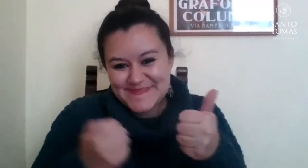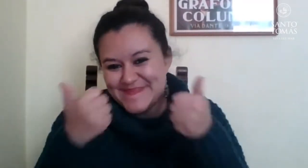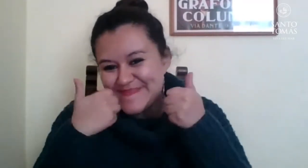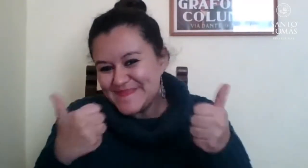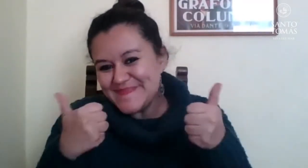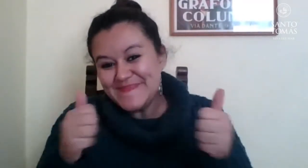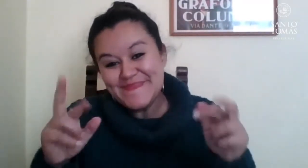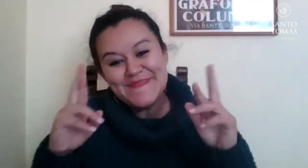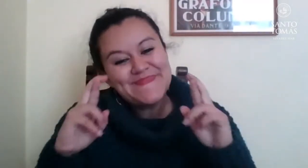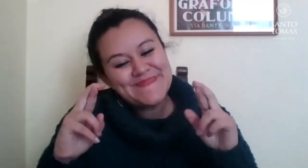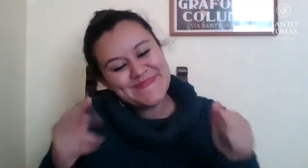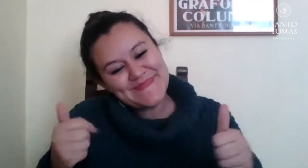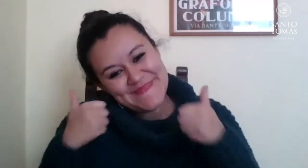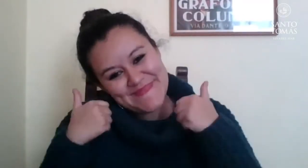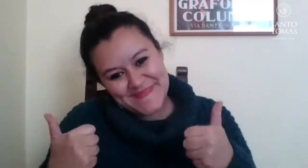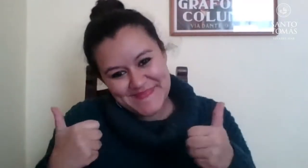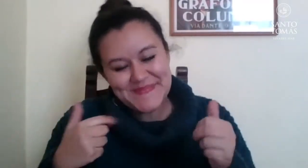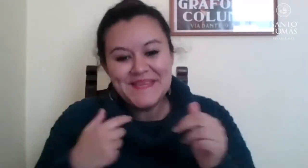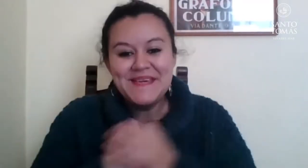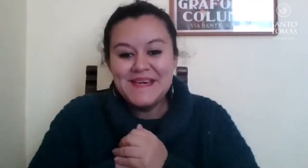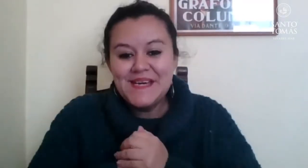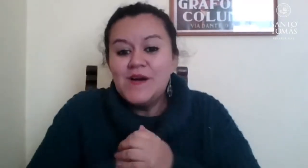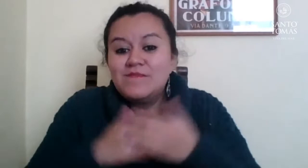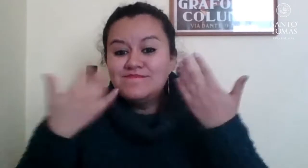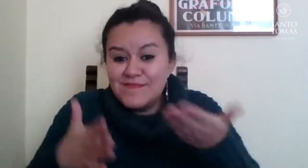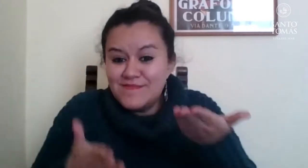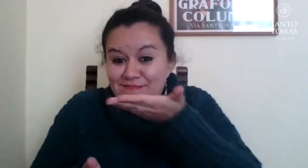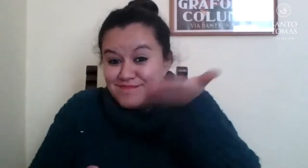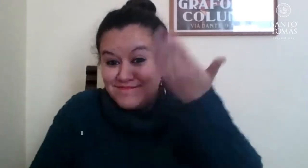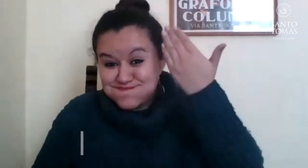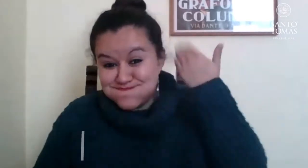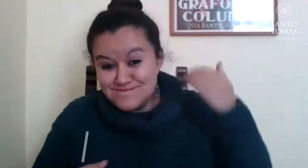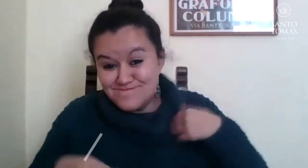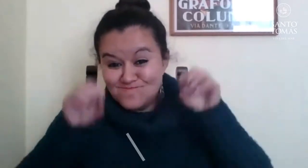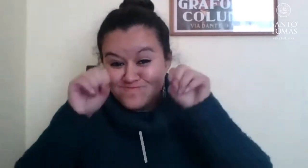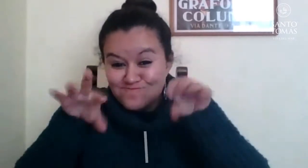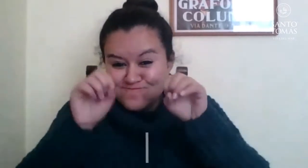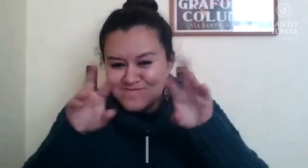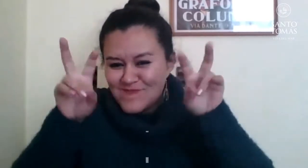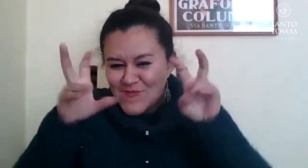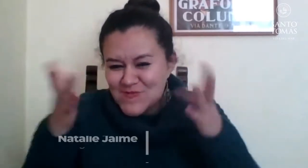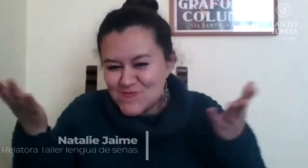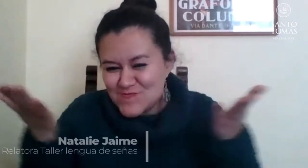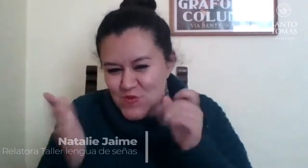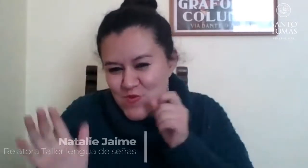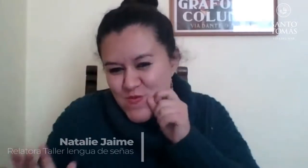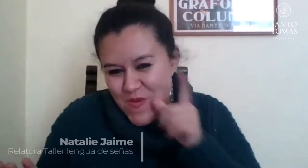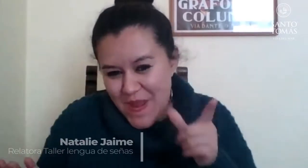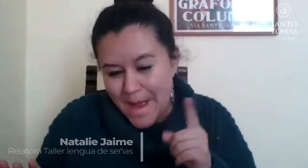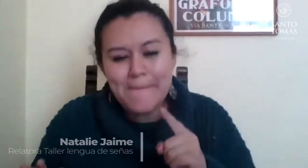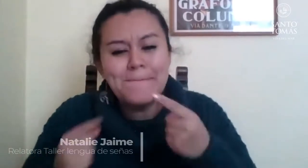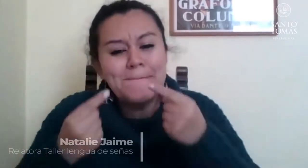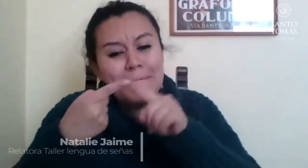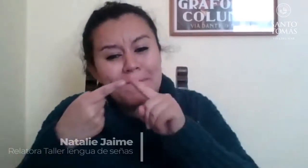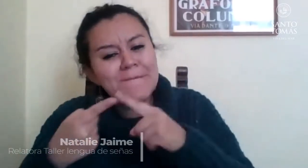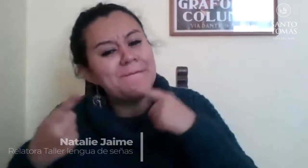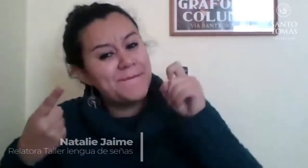Hola, ¿cómo están todos? Espero que muy, muy bien. ¿Recuerdan lo que yo enseñé la clase